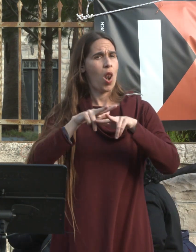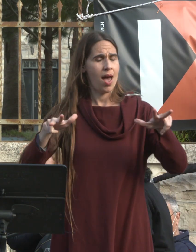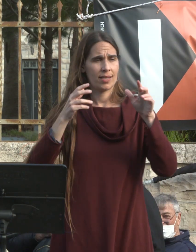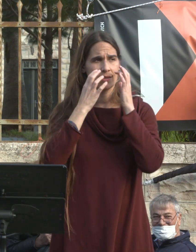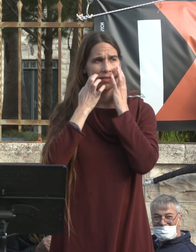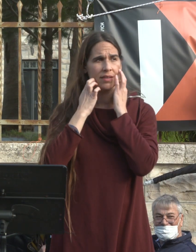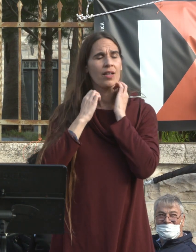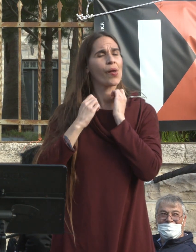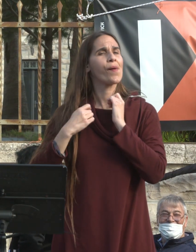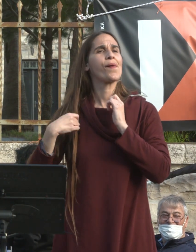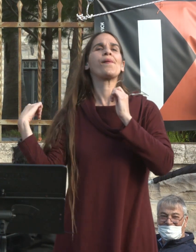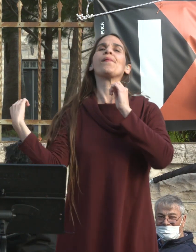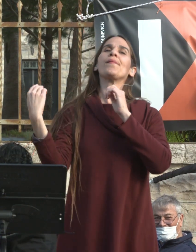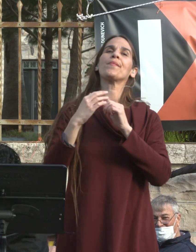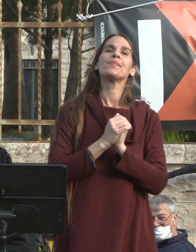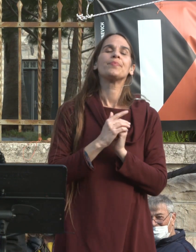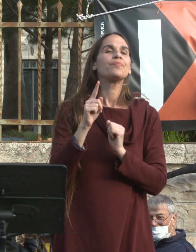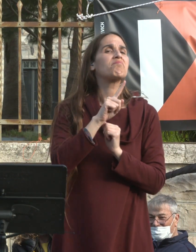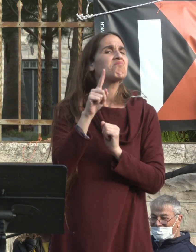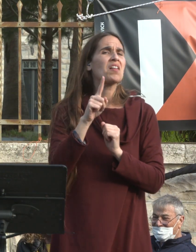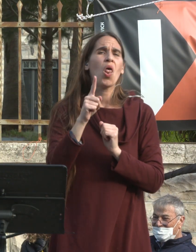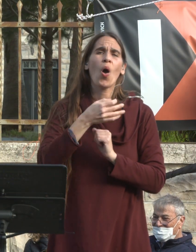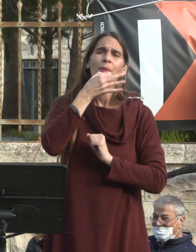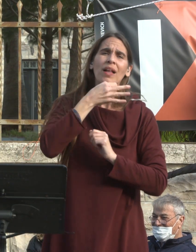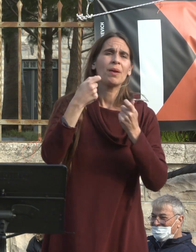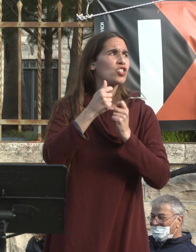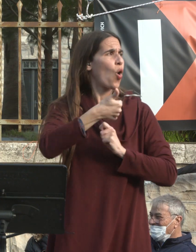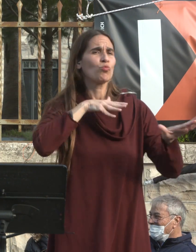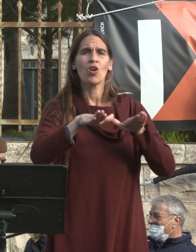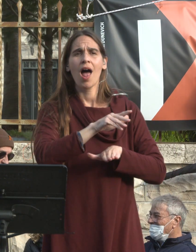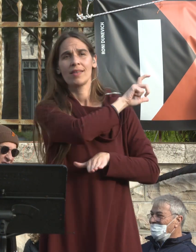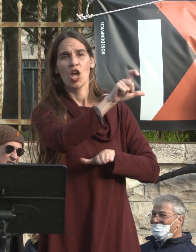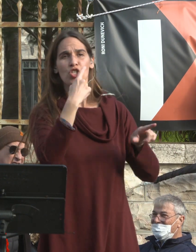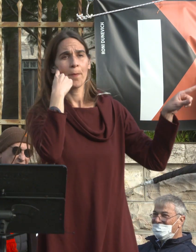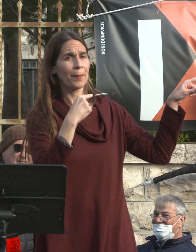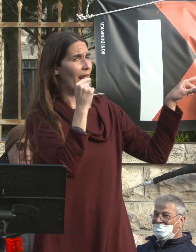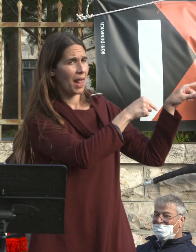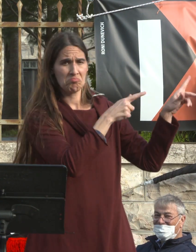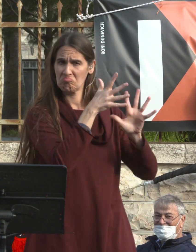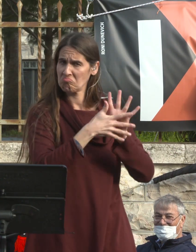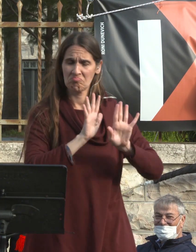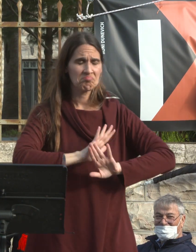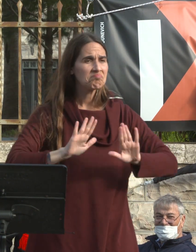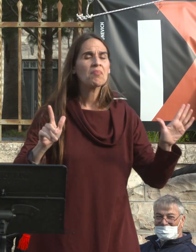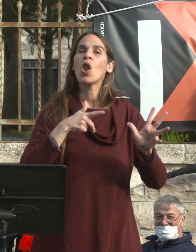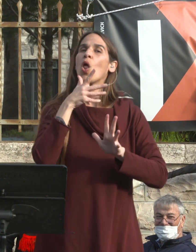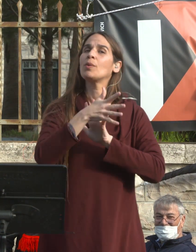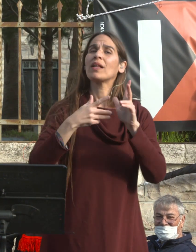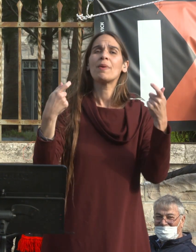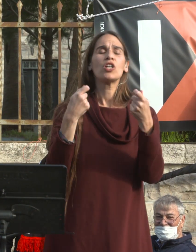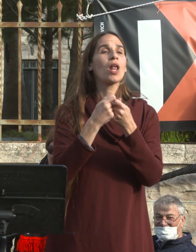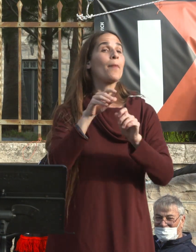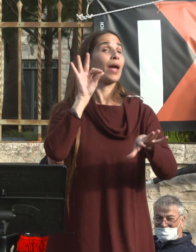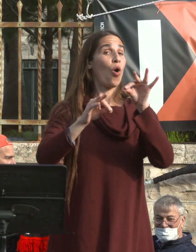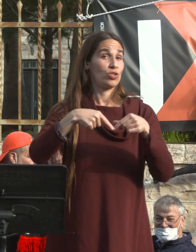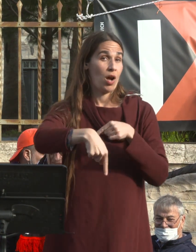הארץ. לא דיברתי איתם על ראש ממשלה נאשם בפלילים, לא דיברתי איתם על הבחירות